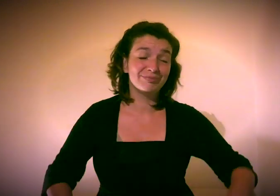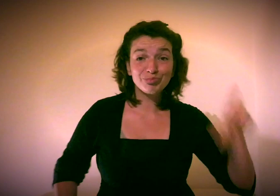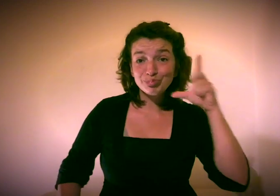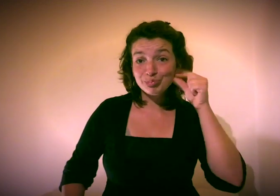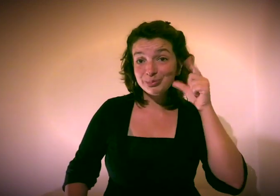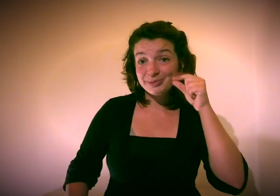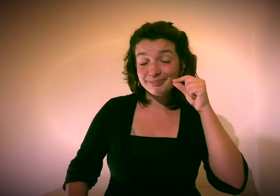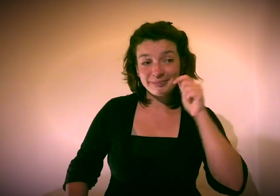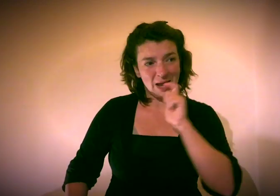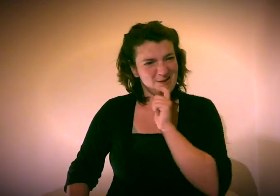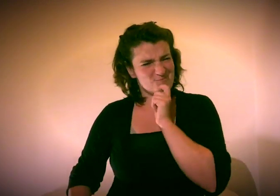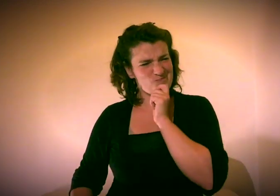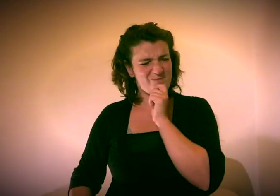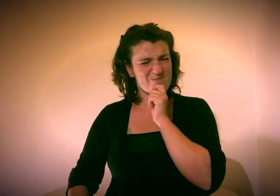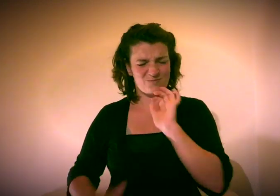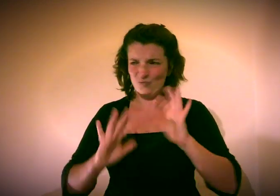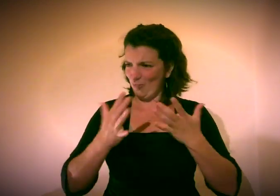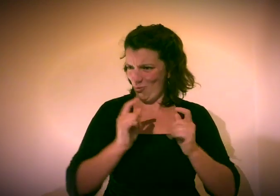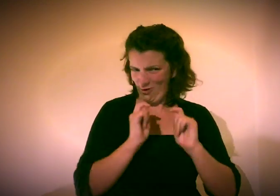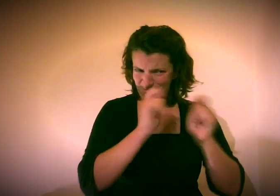Comment va-t-on l'appeler? Demanda le papa.